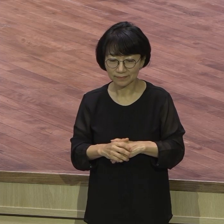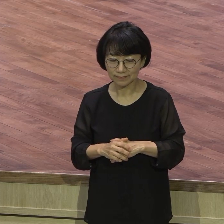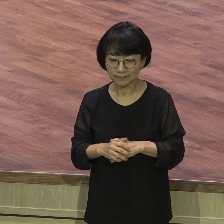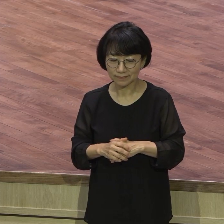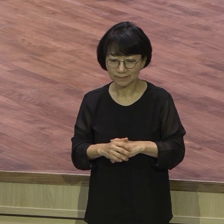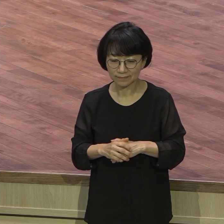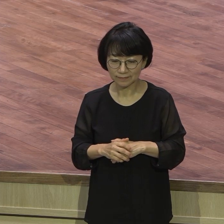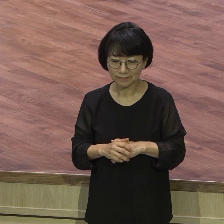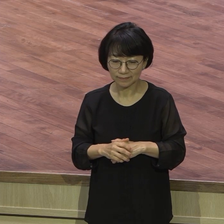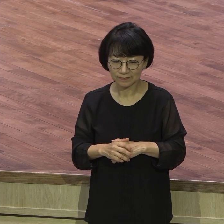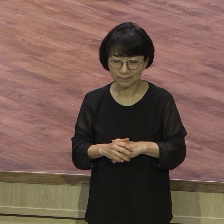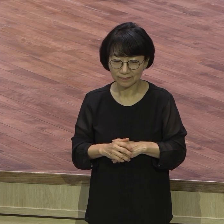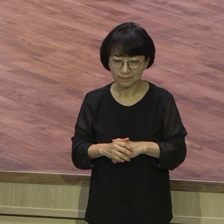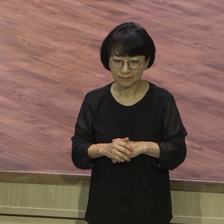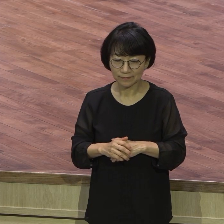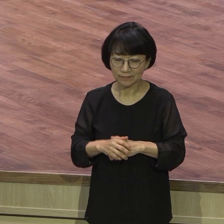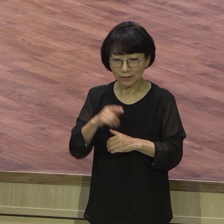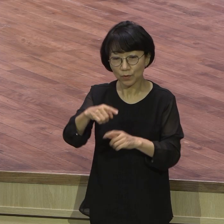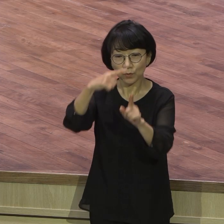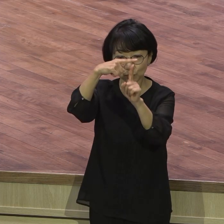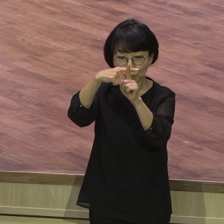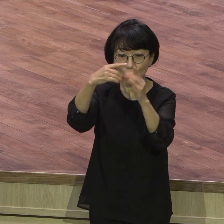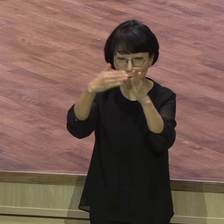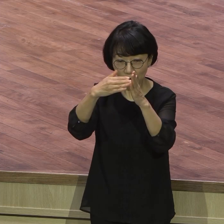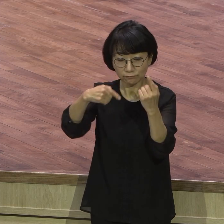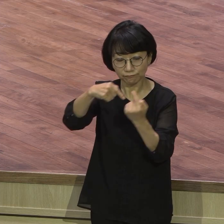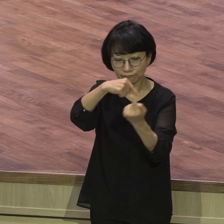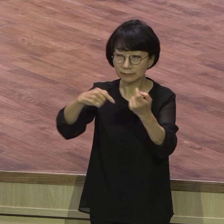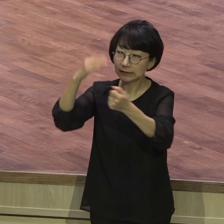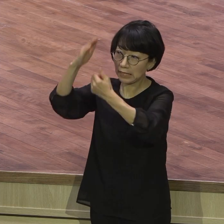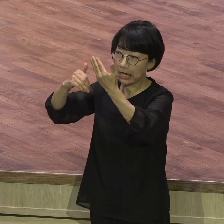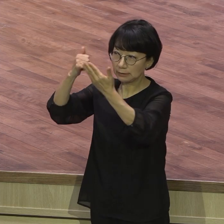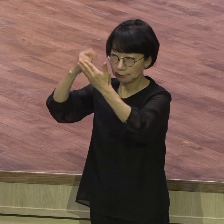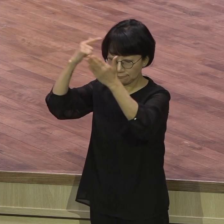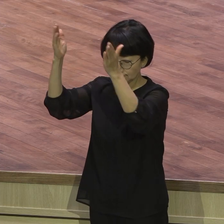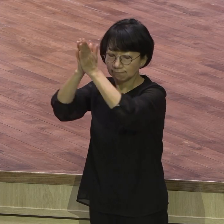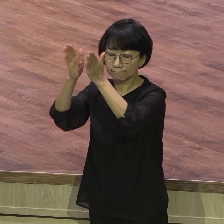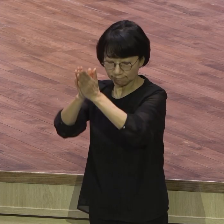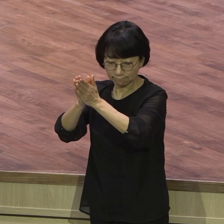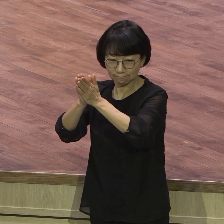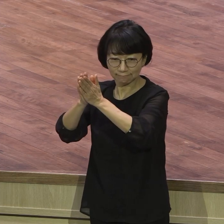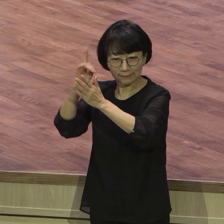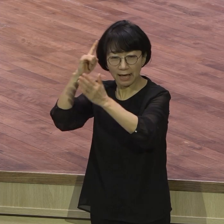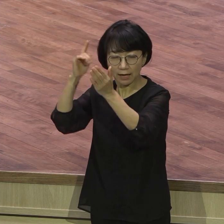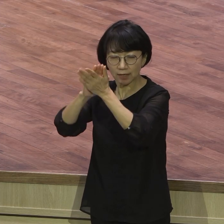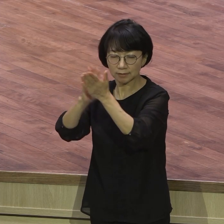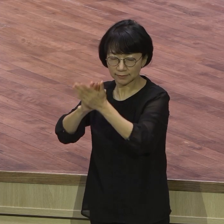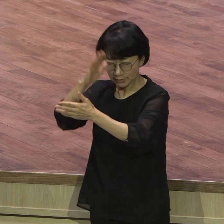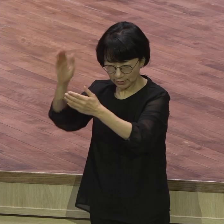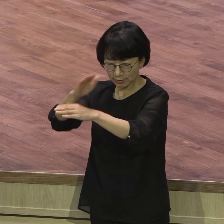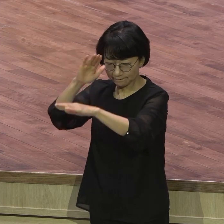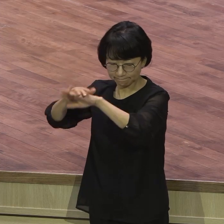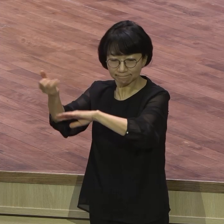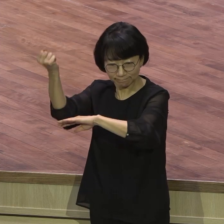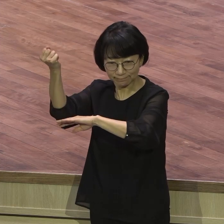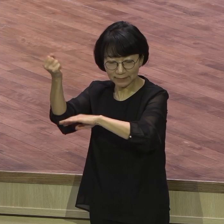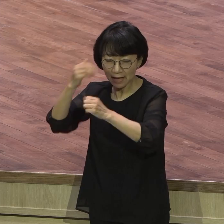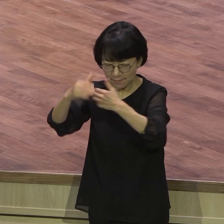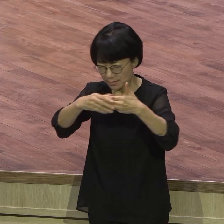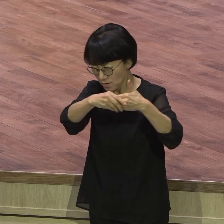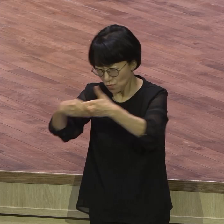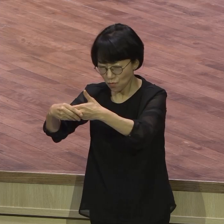하나님의 교회는 하나님 알아서 다 하세요. 여러분 고주할 매주할 말할 필요 없어요. 하나님 다 알아서